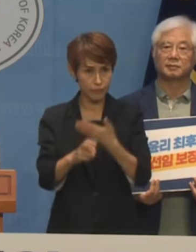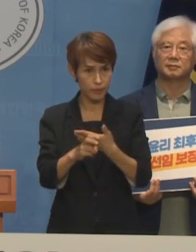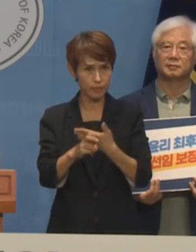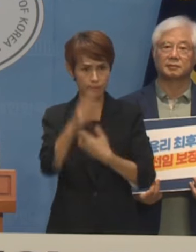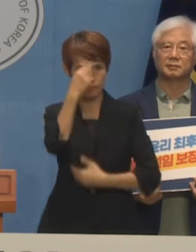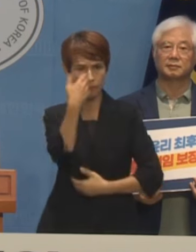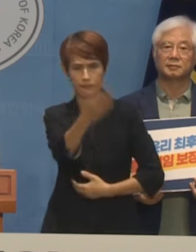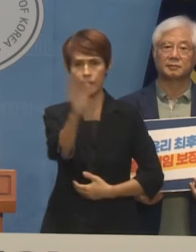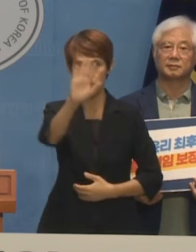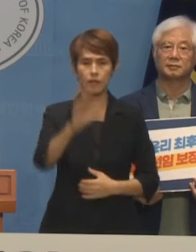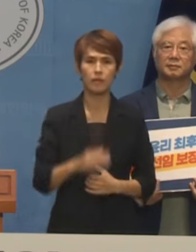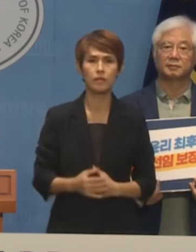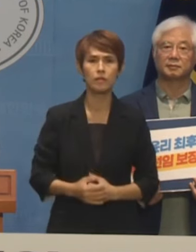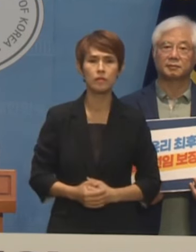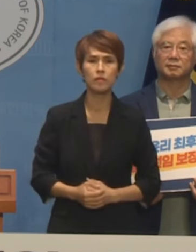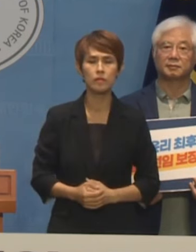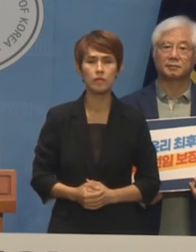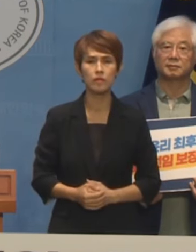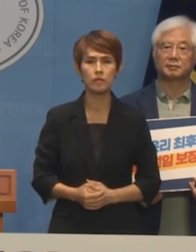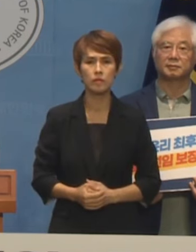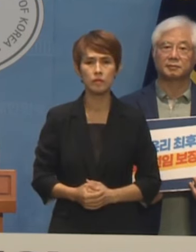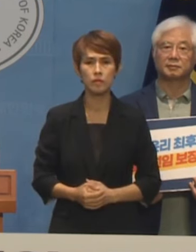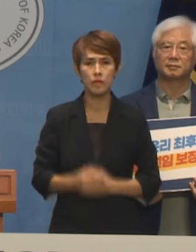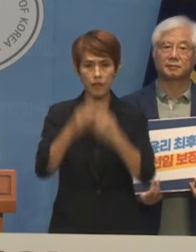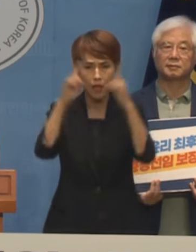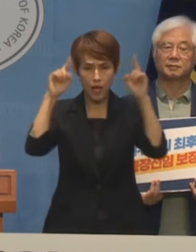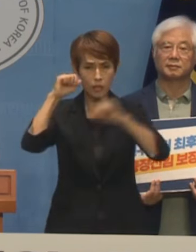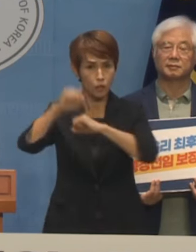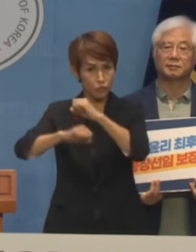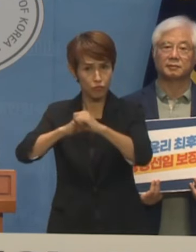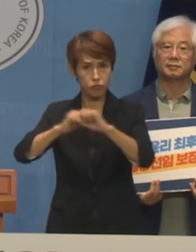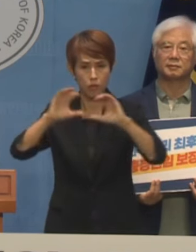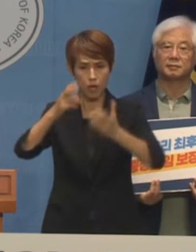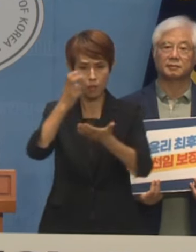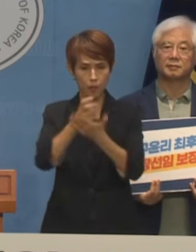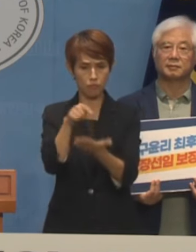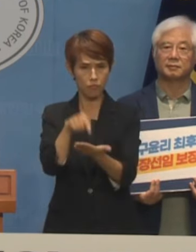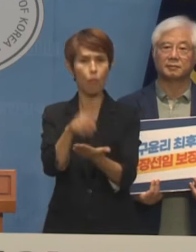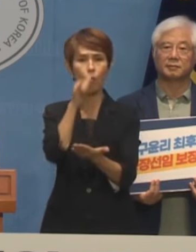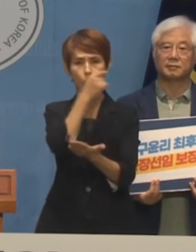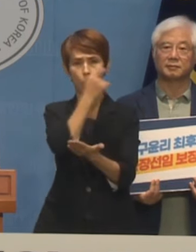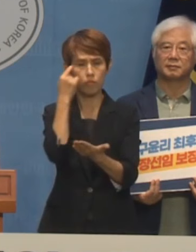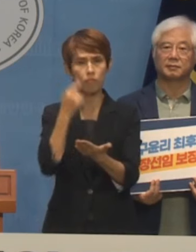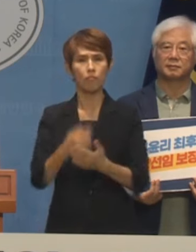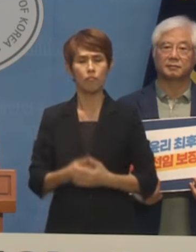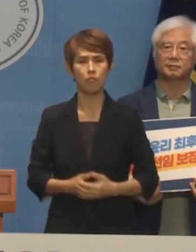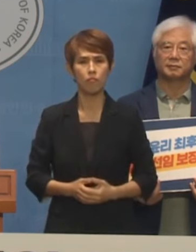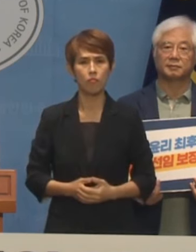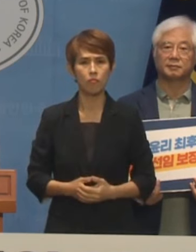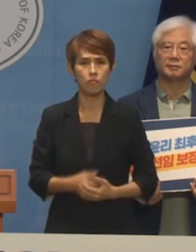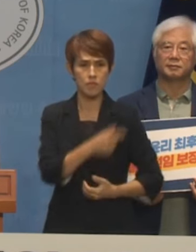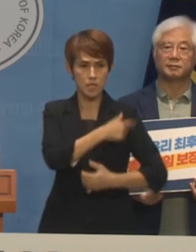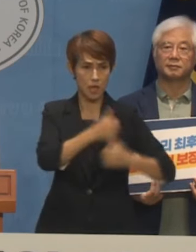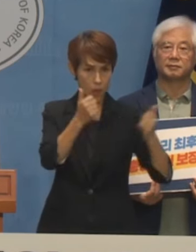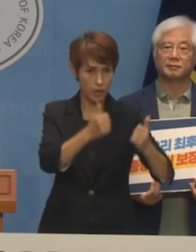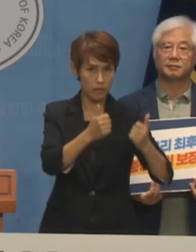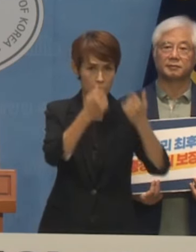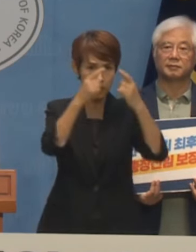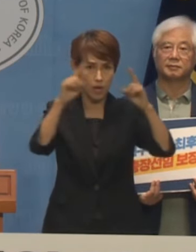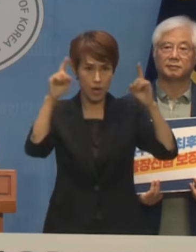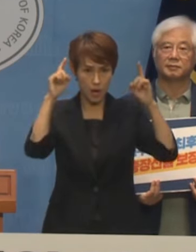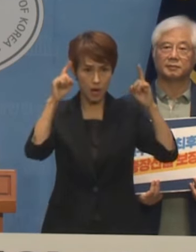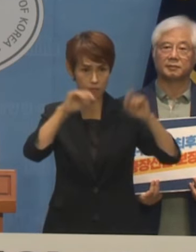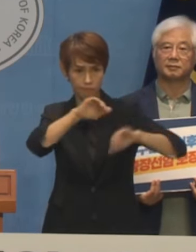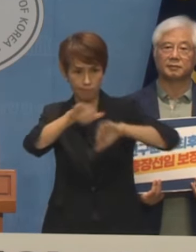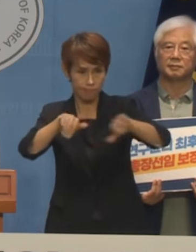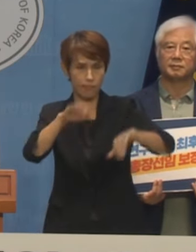용납하지 않겠습니다. 대학 자율성은 헌법으로 보장되어 있습니다. 이 사회는 대학 학사에